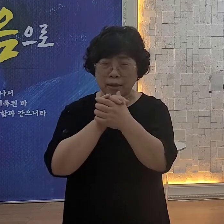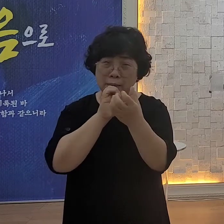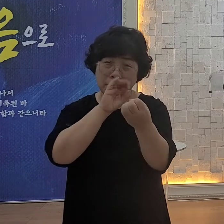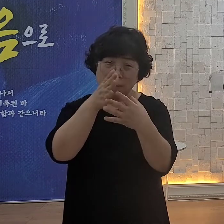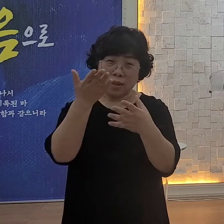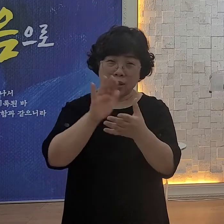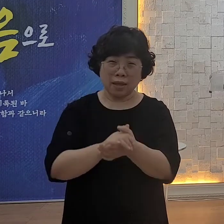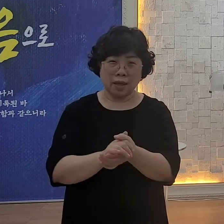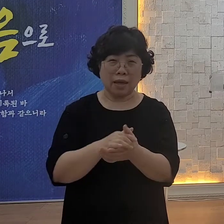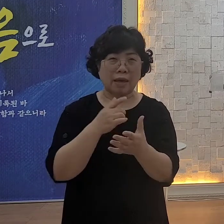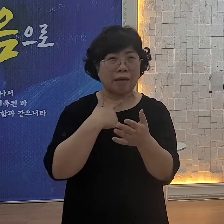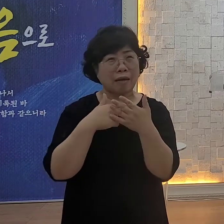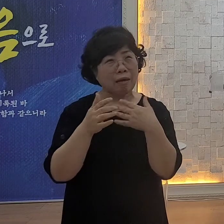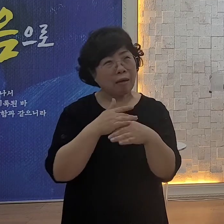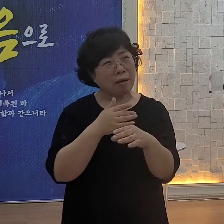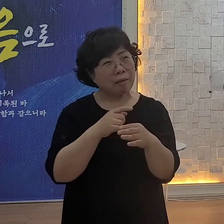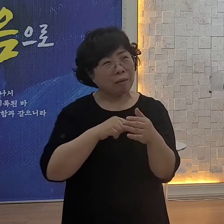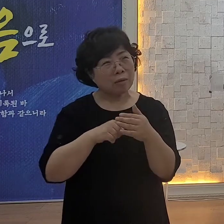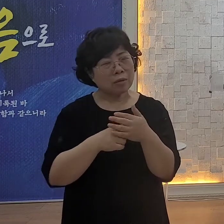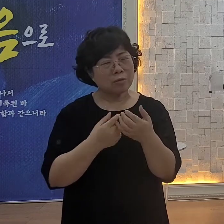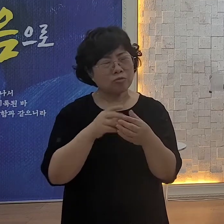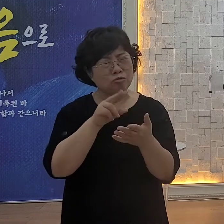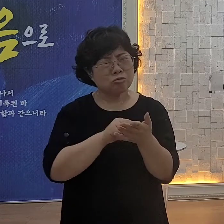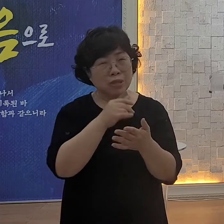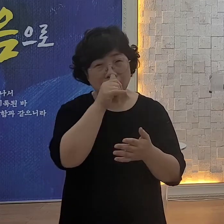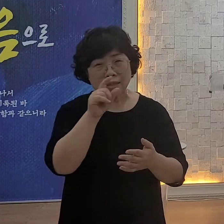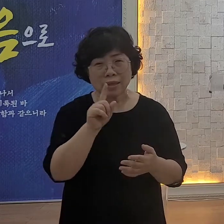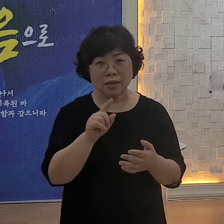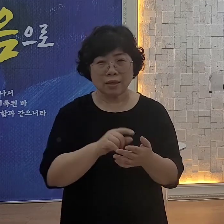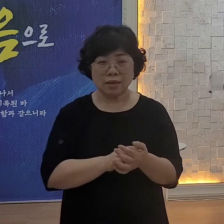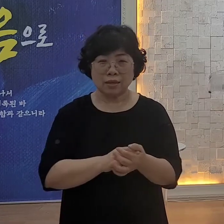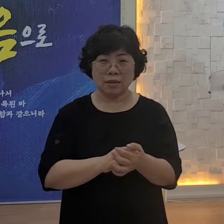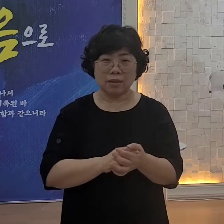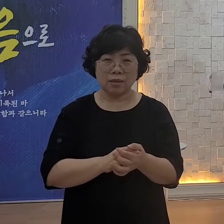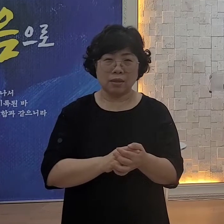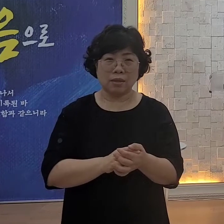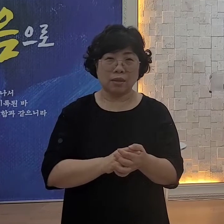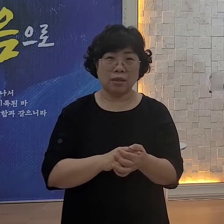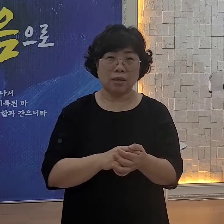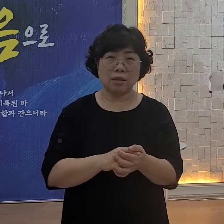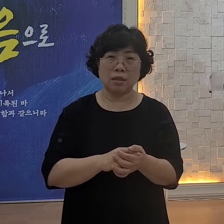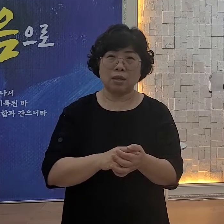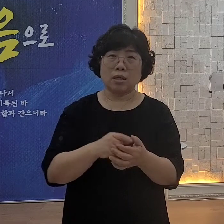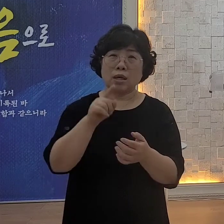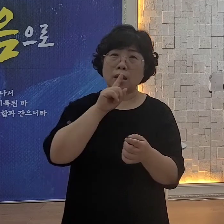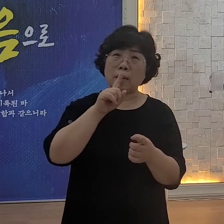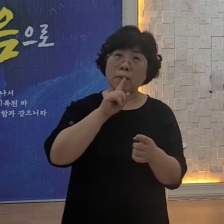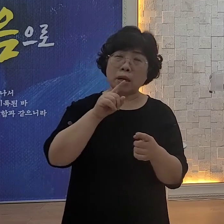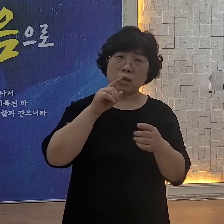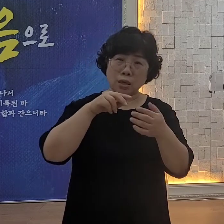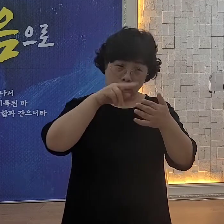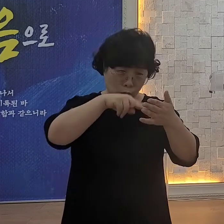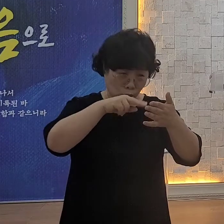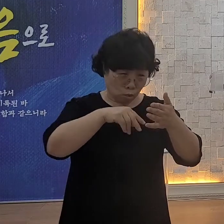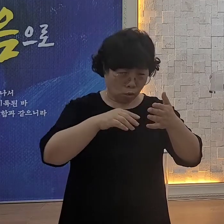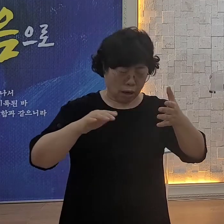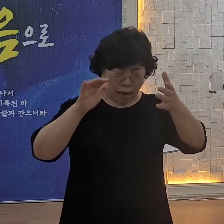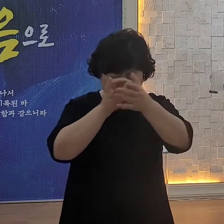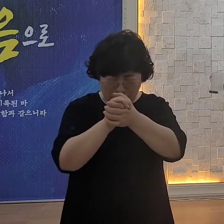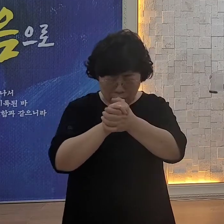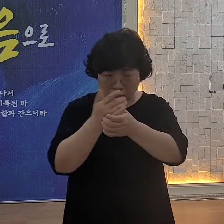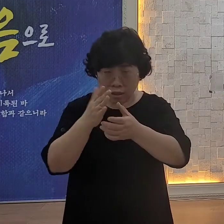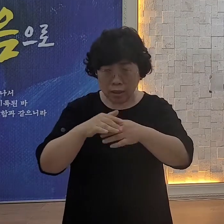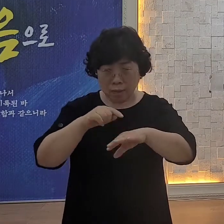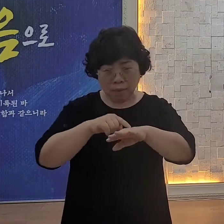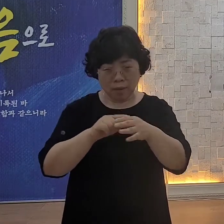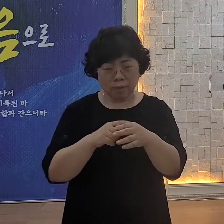여기에 조금 문제가 생깁니다. 여러분, 어떠셨어요? 좋은 것 주신다고 분명히 아멘 했잖아요. 그런데